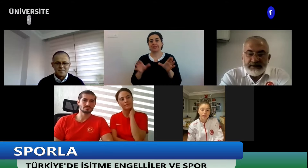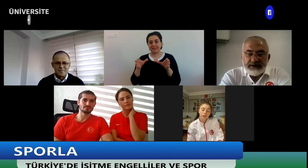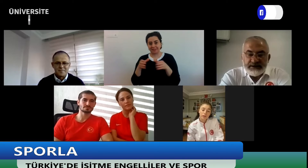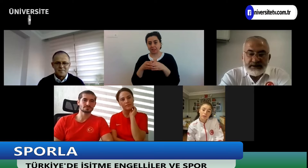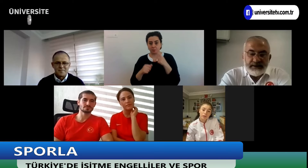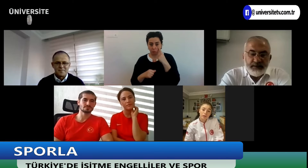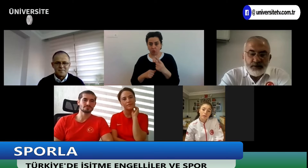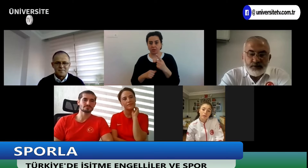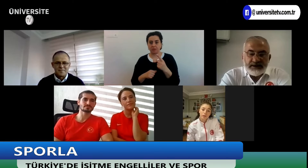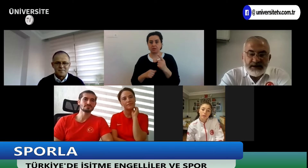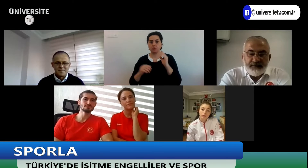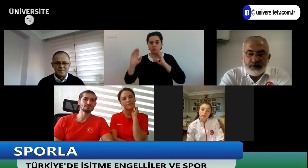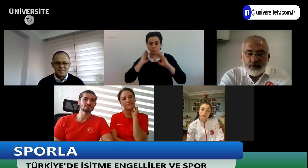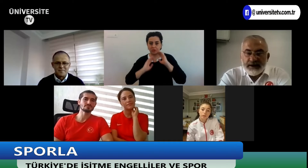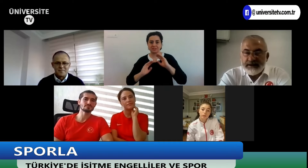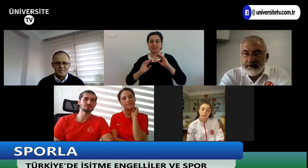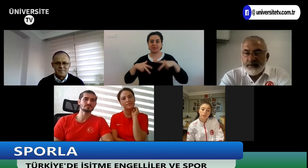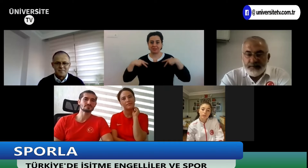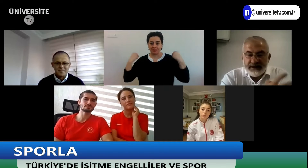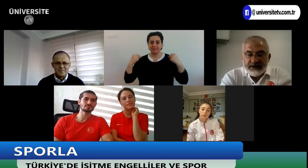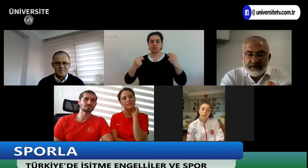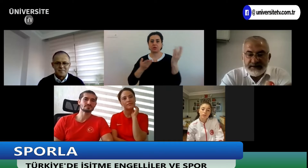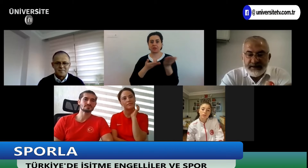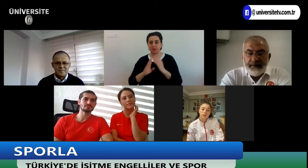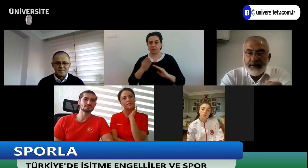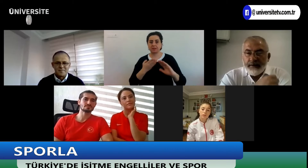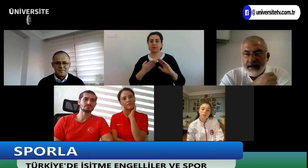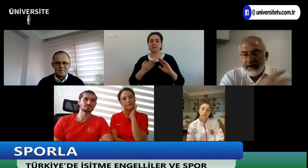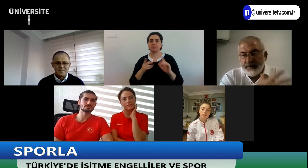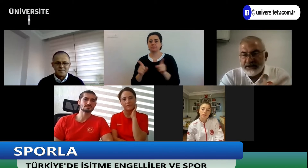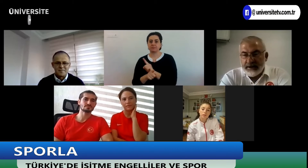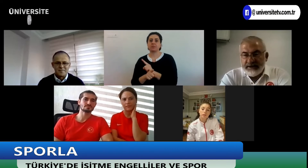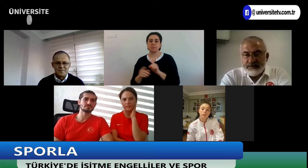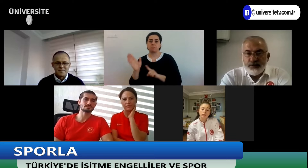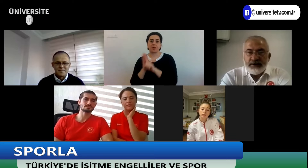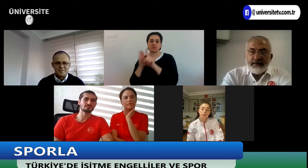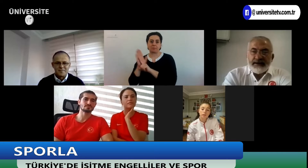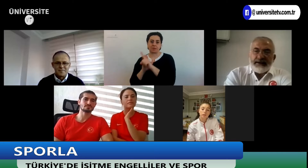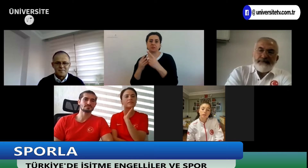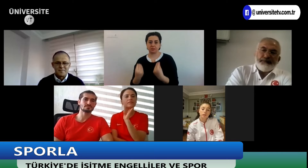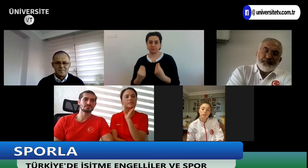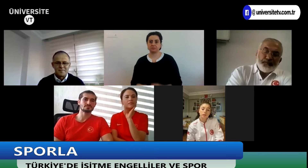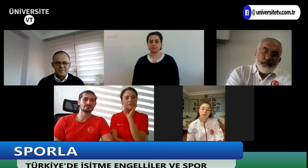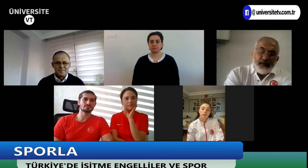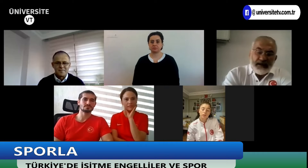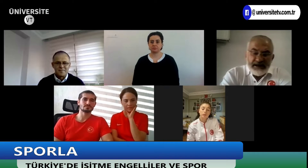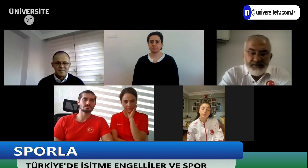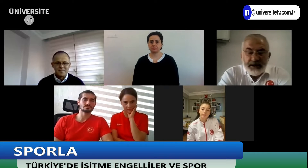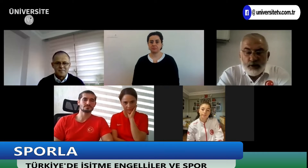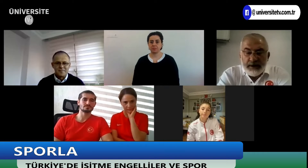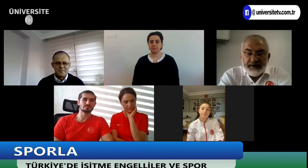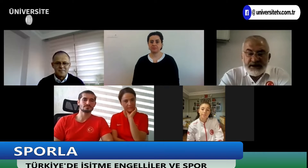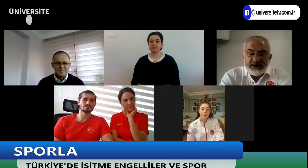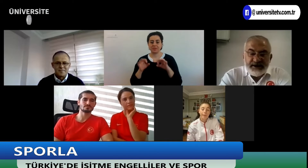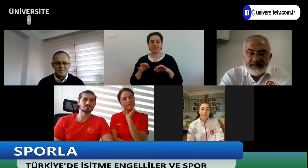takım halinde işte dediğim gibi güreş, tekvando, karate gibi branşlarda da gayet başarılıyız. Bunun yanında da